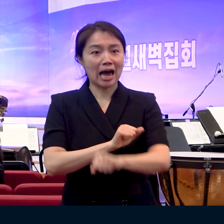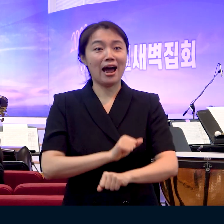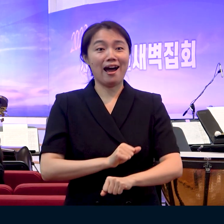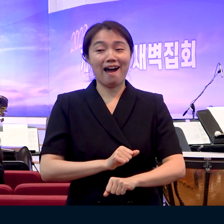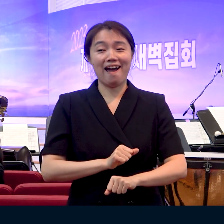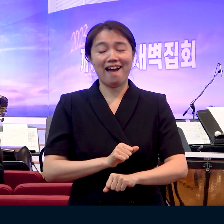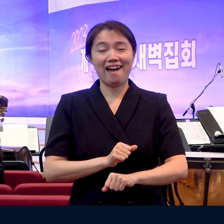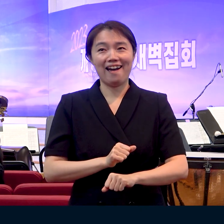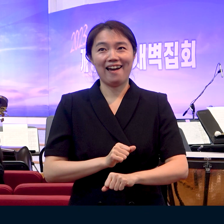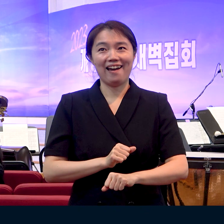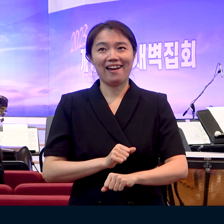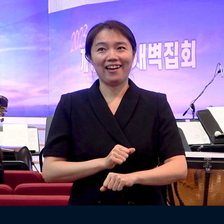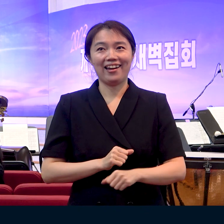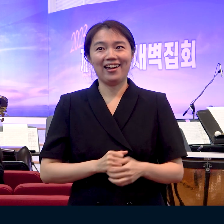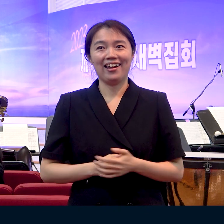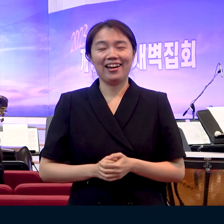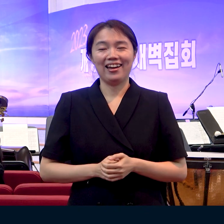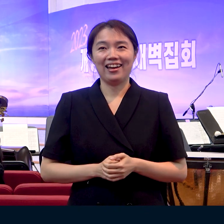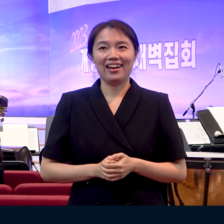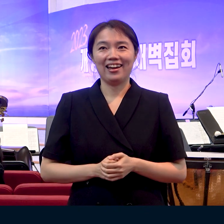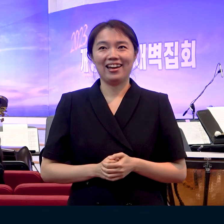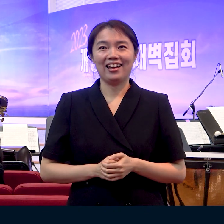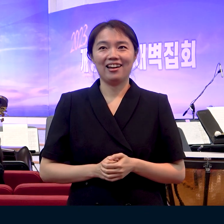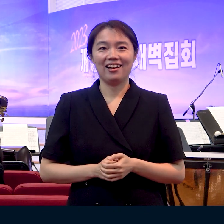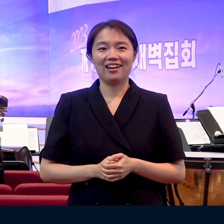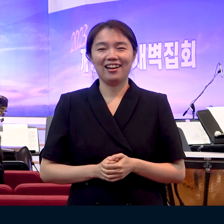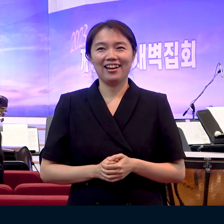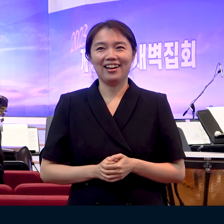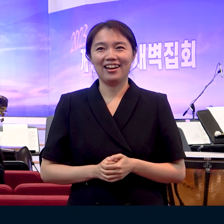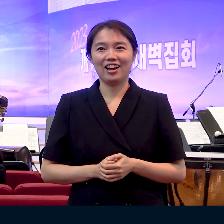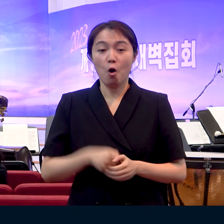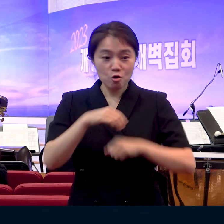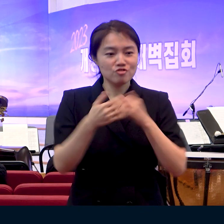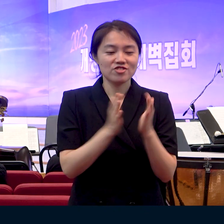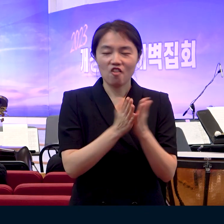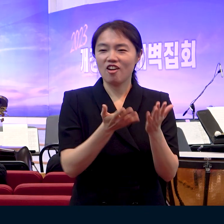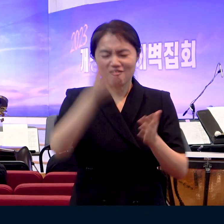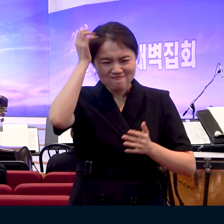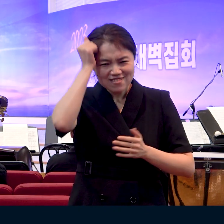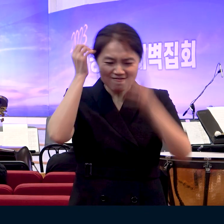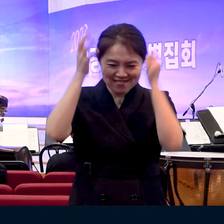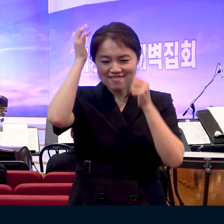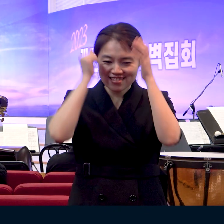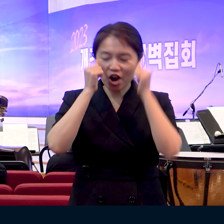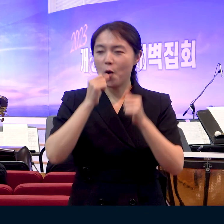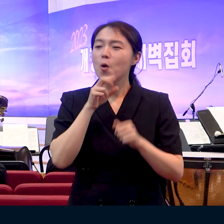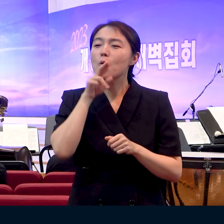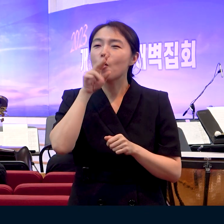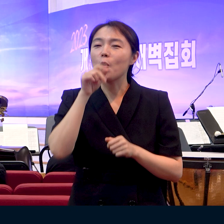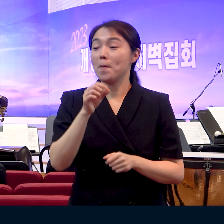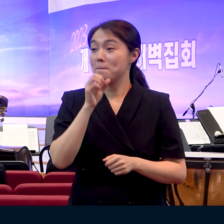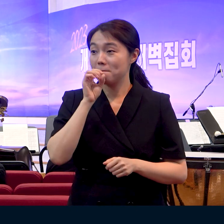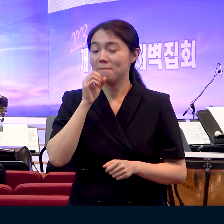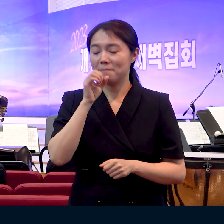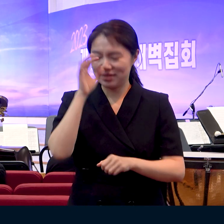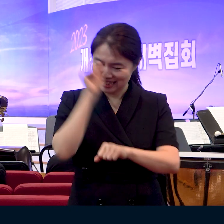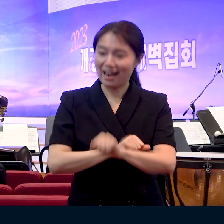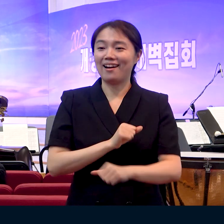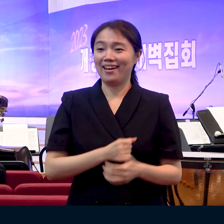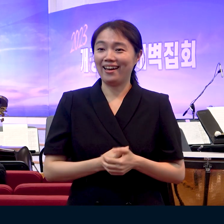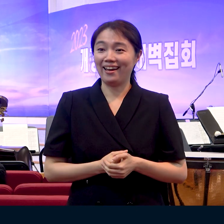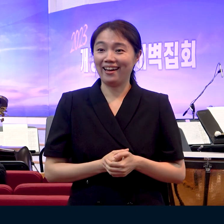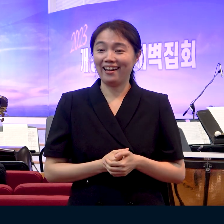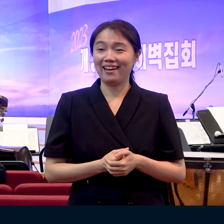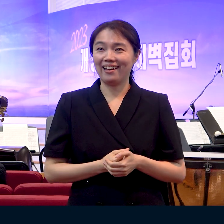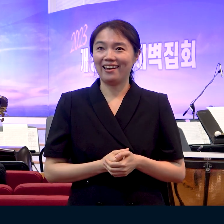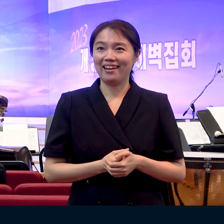보통 믿음이 좋은 게 아니에요. 그냥 툭 치면 성경이 막 나오고 막. 그런데 선한 영향력은 아니에요. 아무리